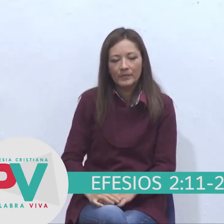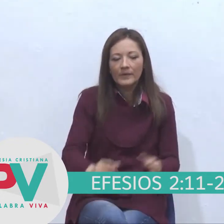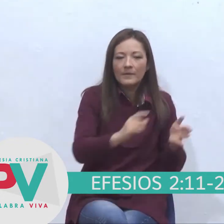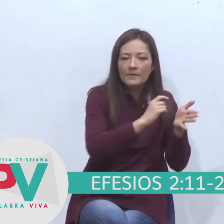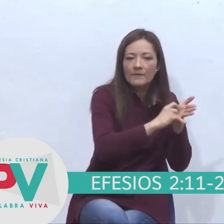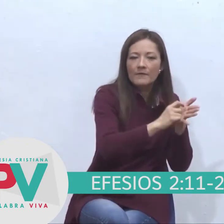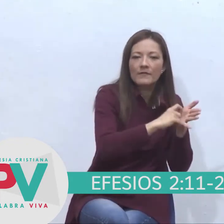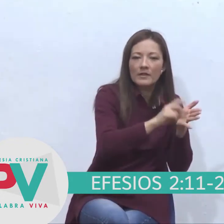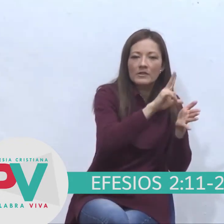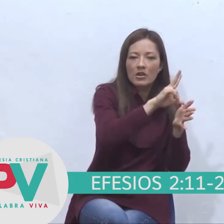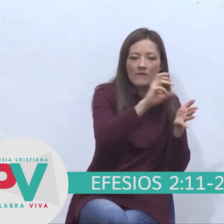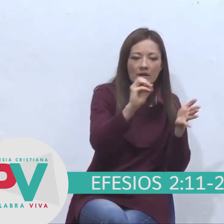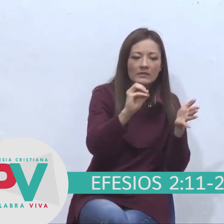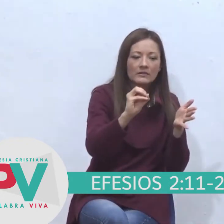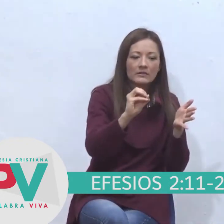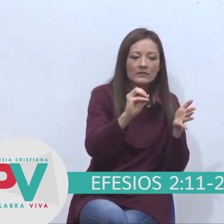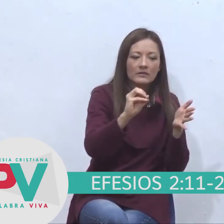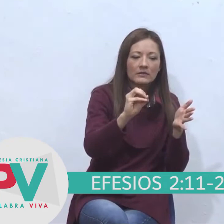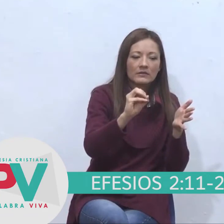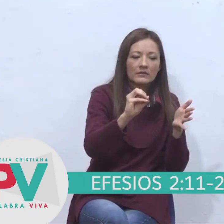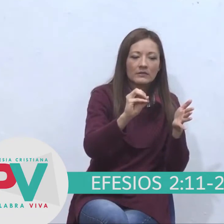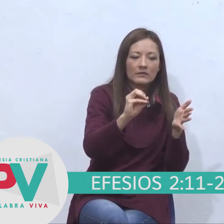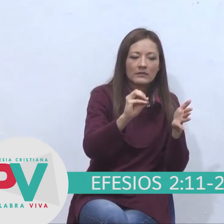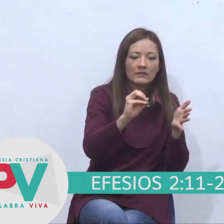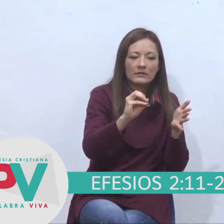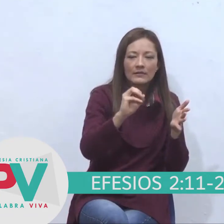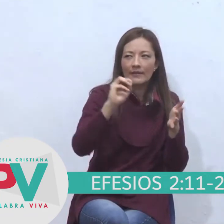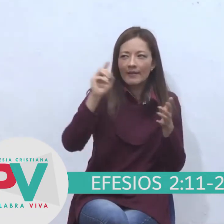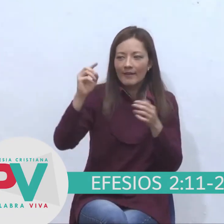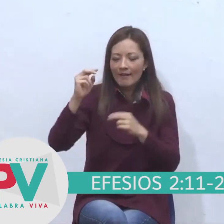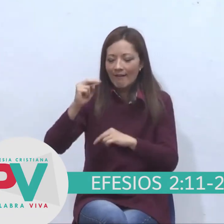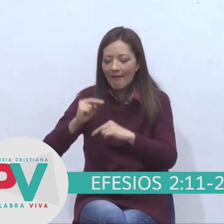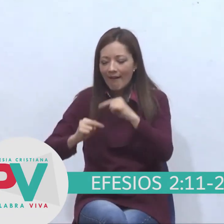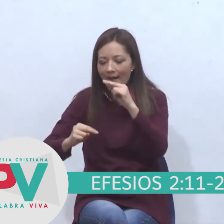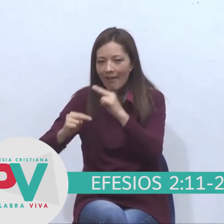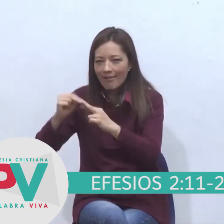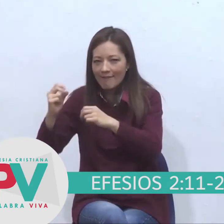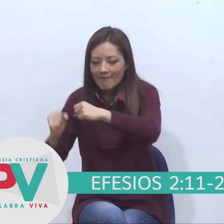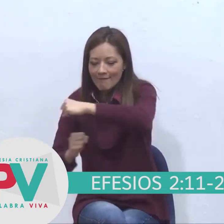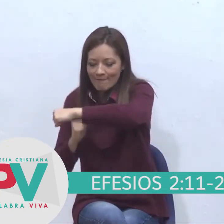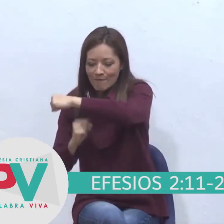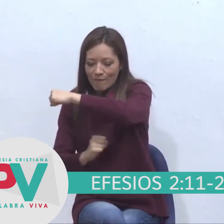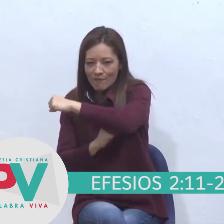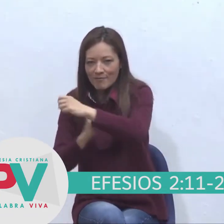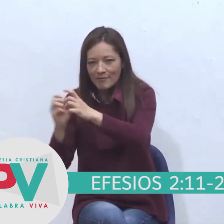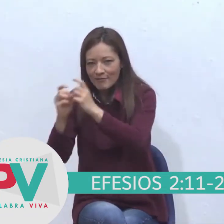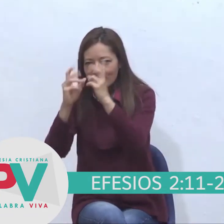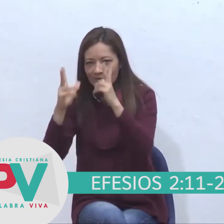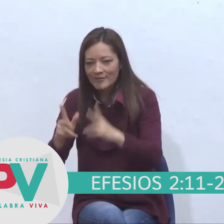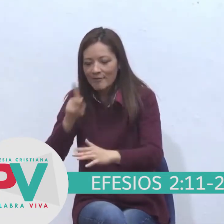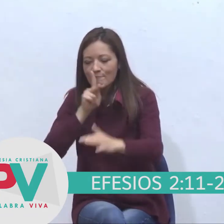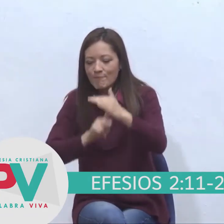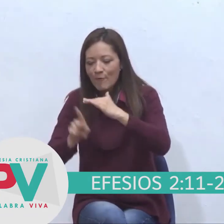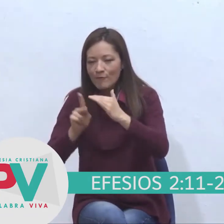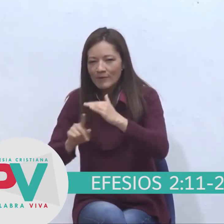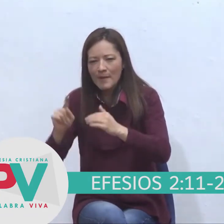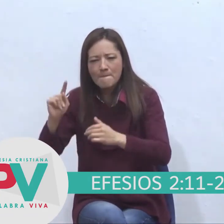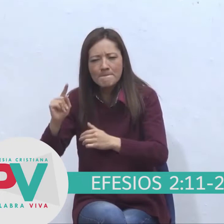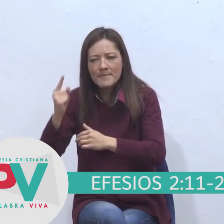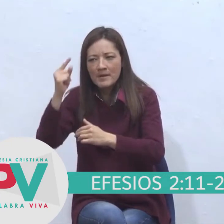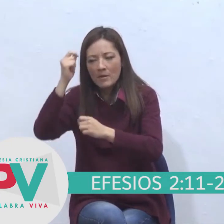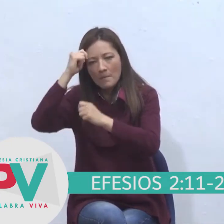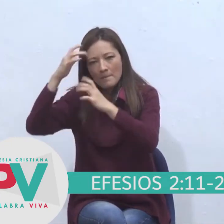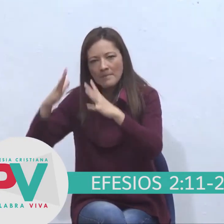Versículo 20. Edificados sobre el fundamento de los apóstoles y profetas, siendo la principal piedra